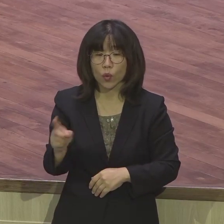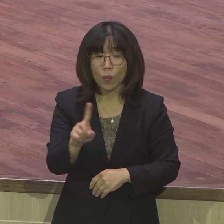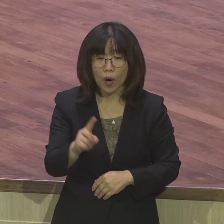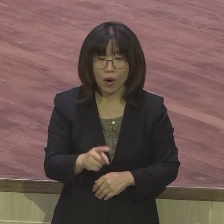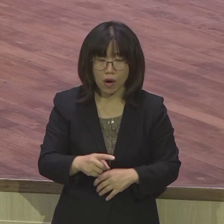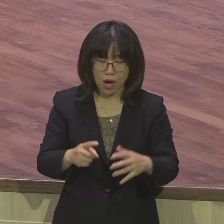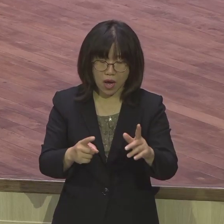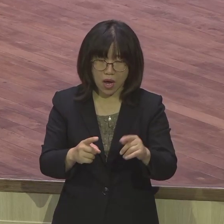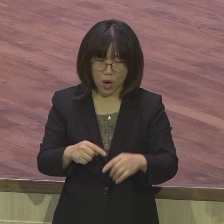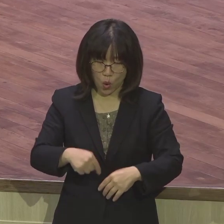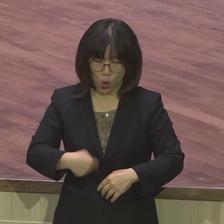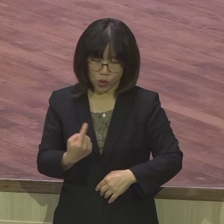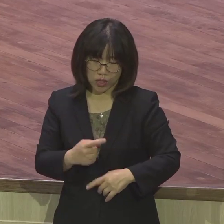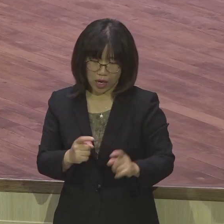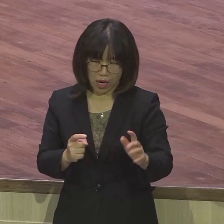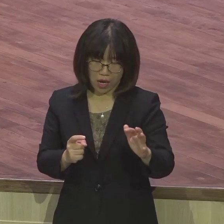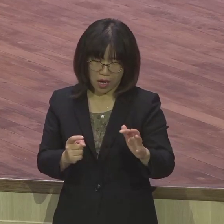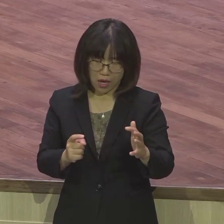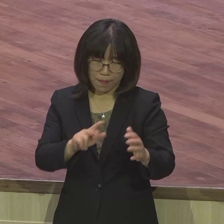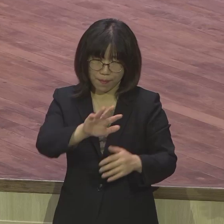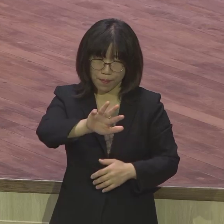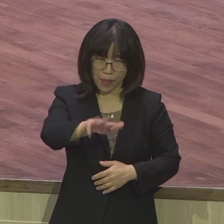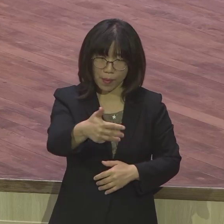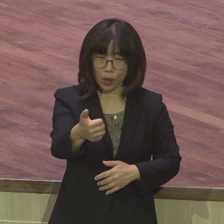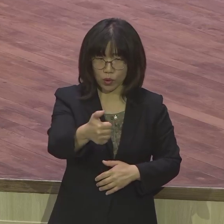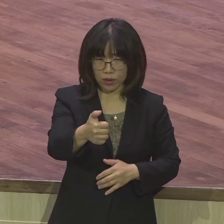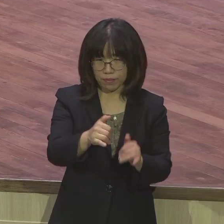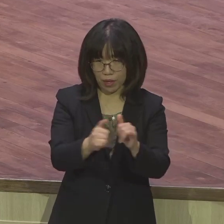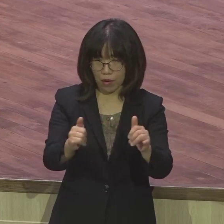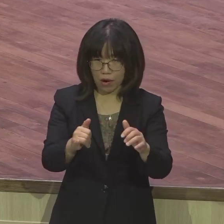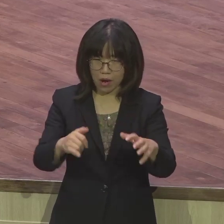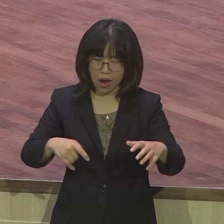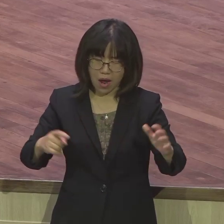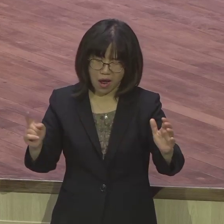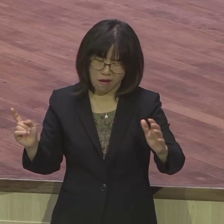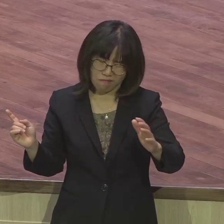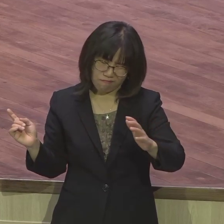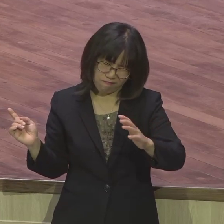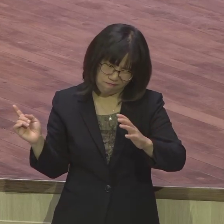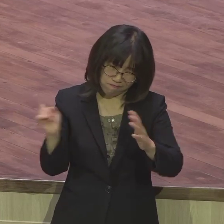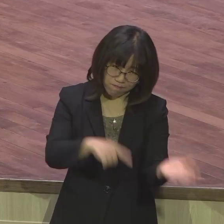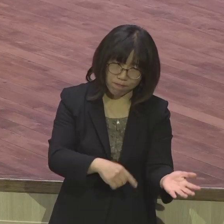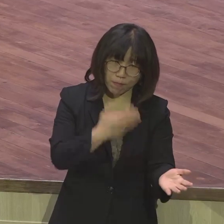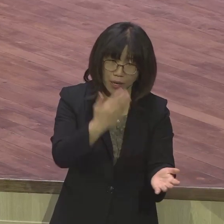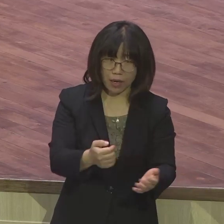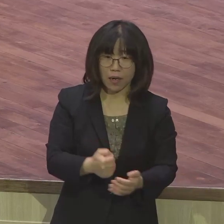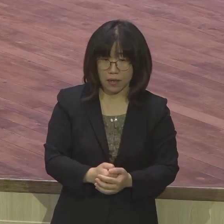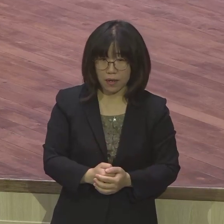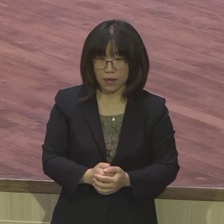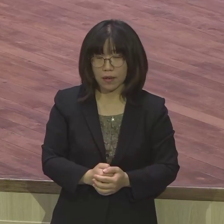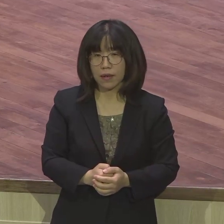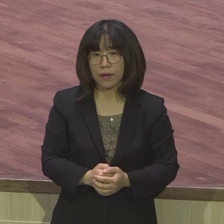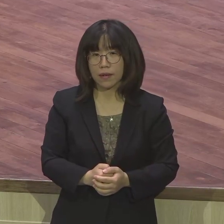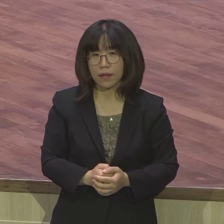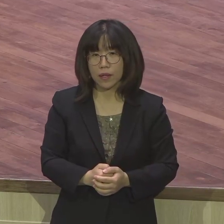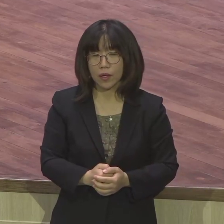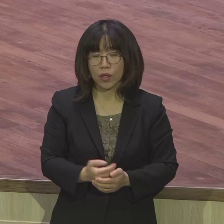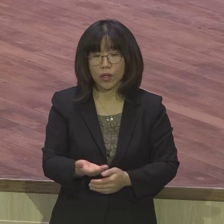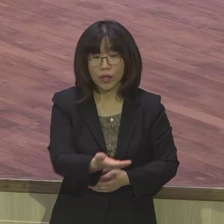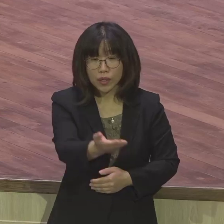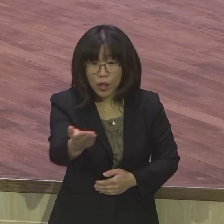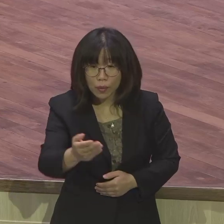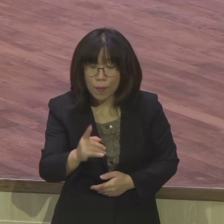엄청난데 850명, 여러분 우리가 우상 섬기는 특별히 이 무속인에게 복음 전해 갔을